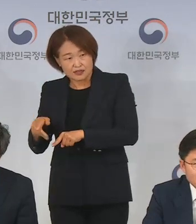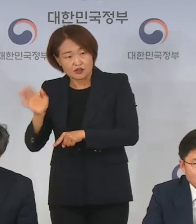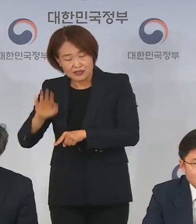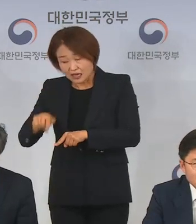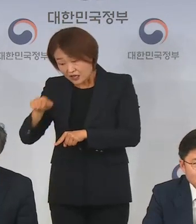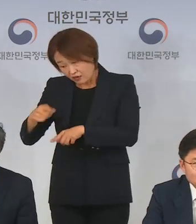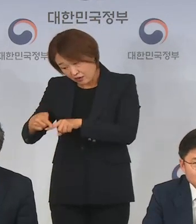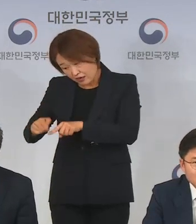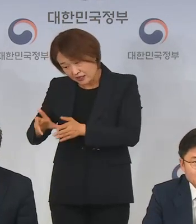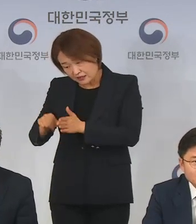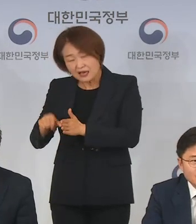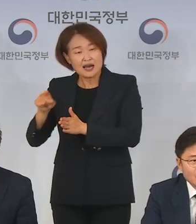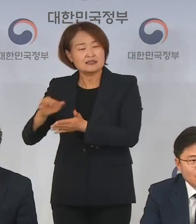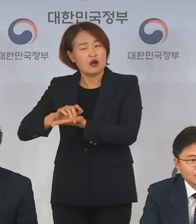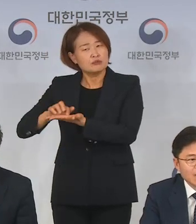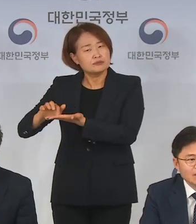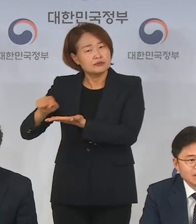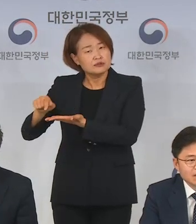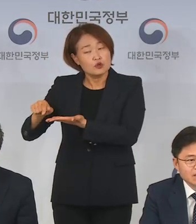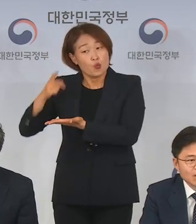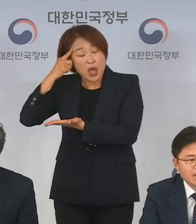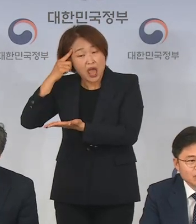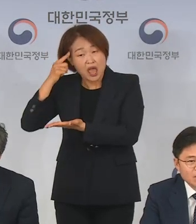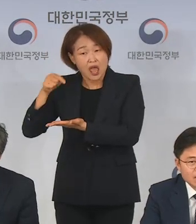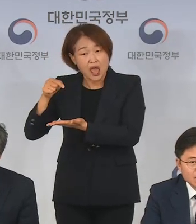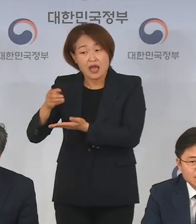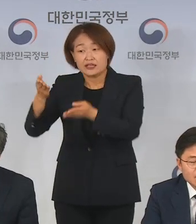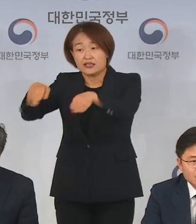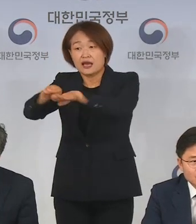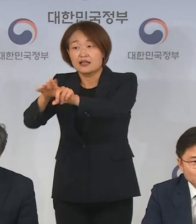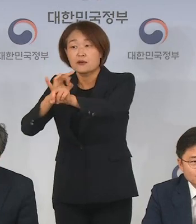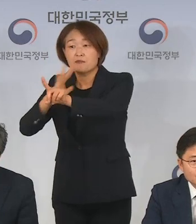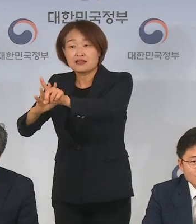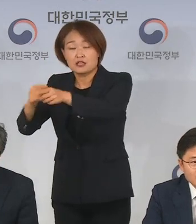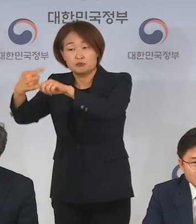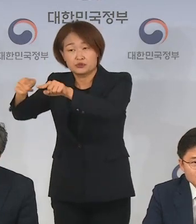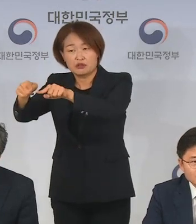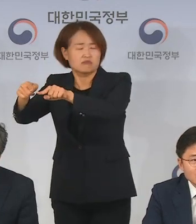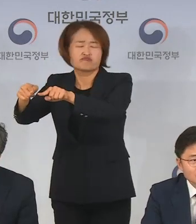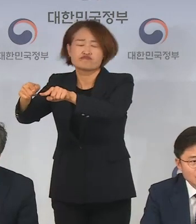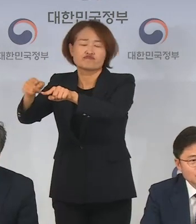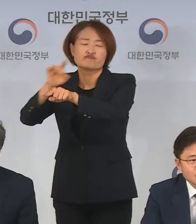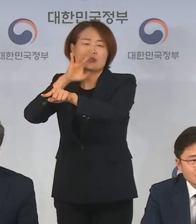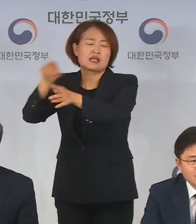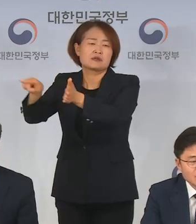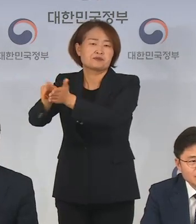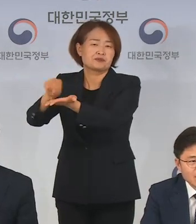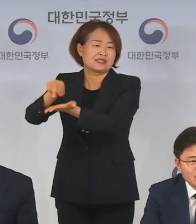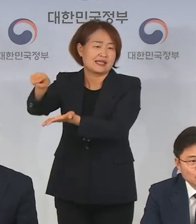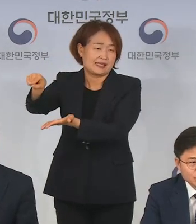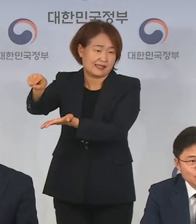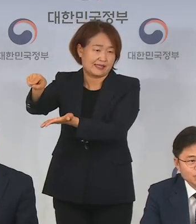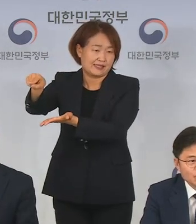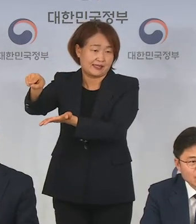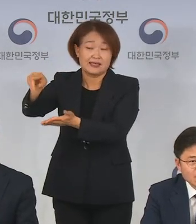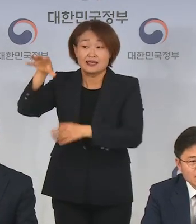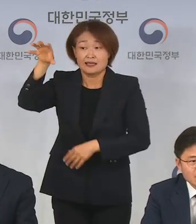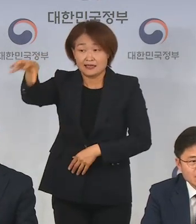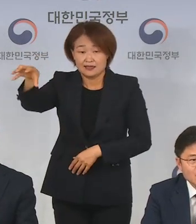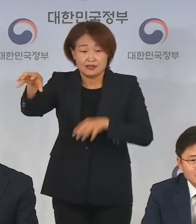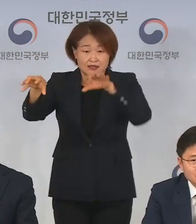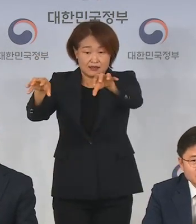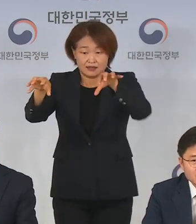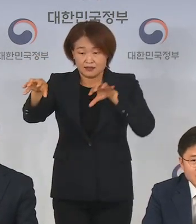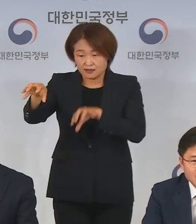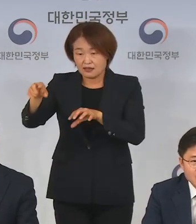분석을 합니다. 그건 왜냐하면 어느 한 기관에서만 분석을 하게 되면 신뢰성의 문제가 있기 때문에 교차 분석을 하는